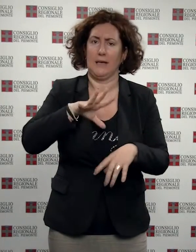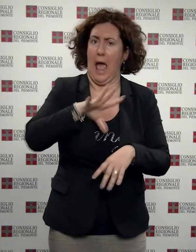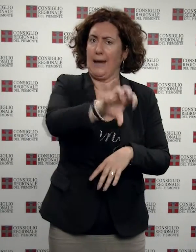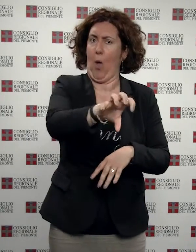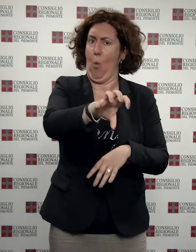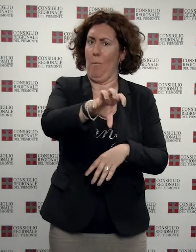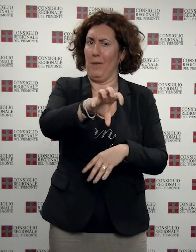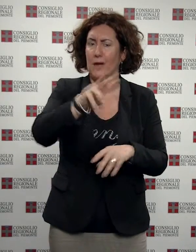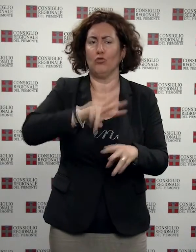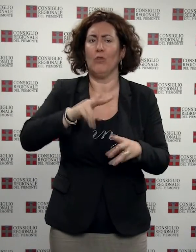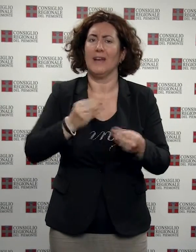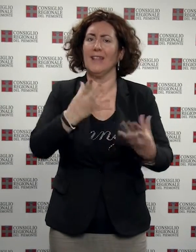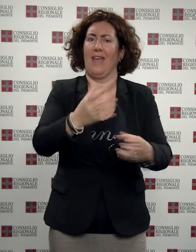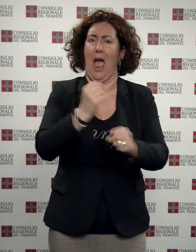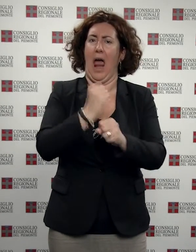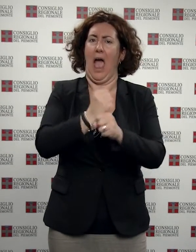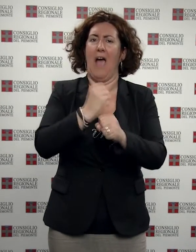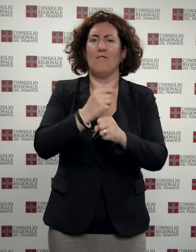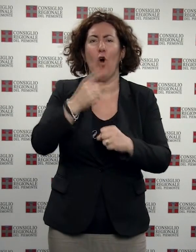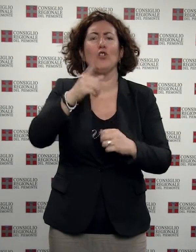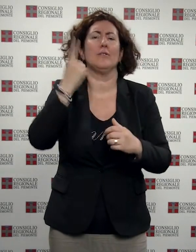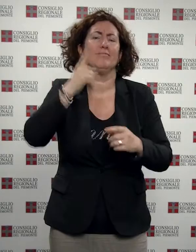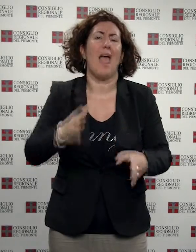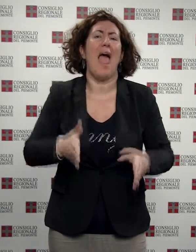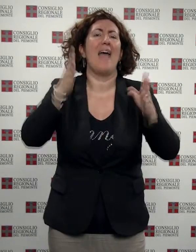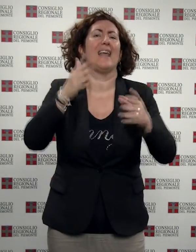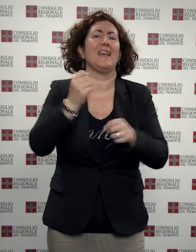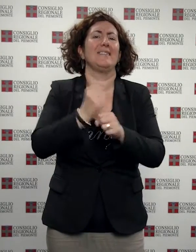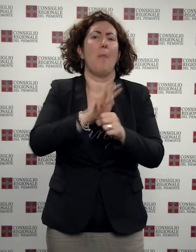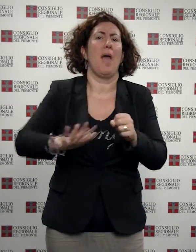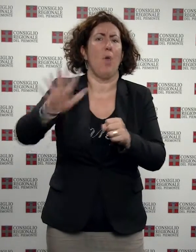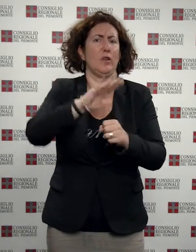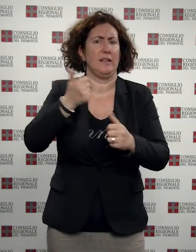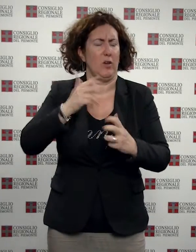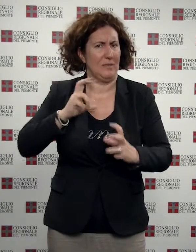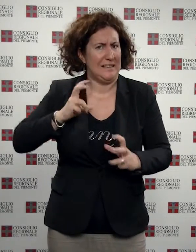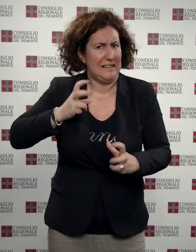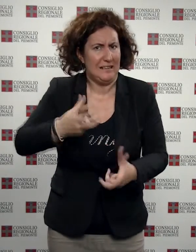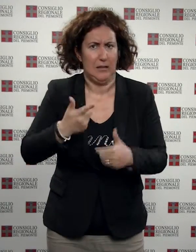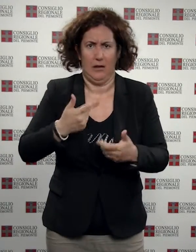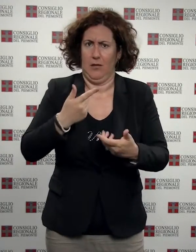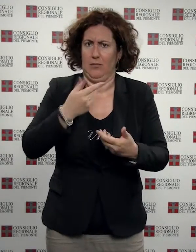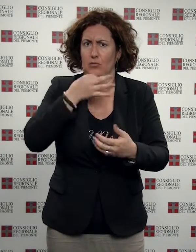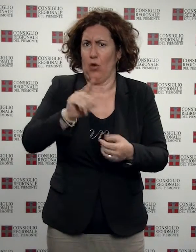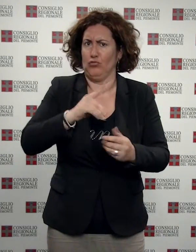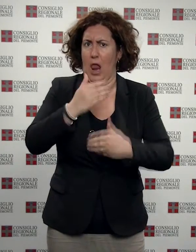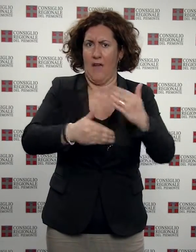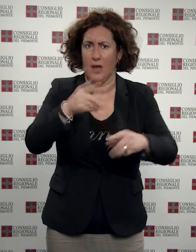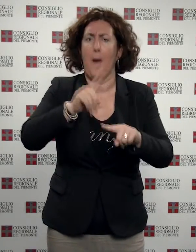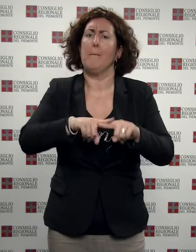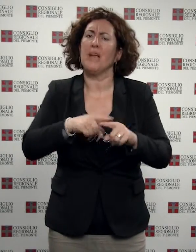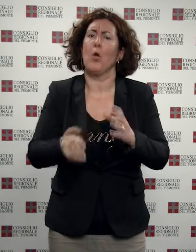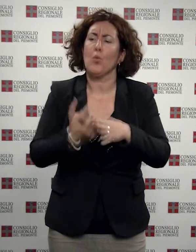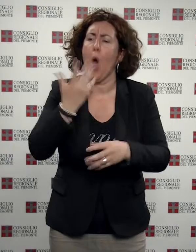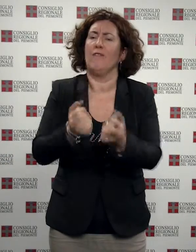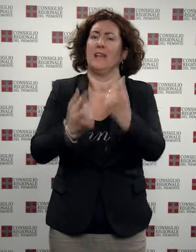e quindi dare lavoro a quella parte dell'edilizia piemontese che oggi stenta a ripartire e messa a disposizione di nuove iniziative industriali